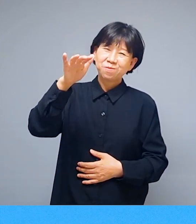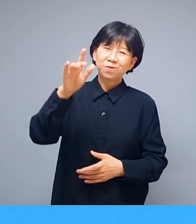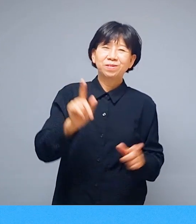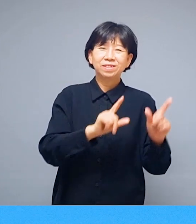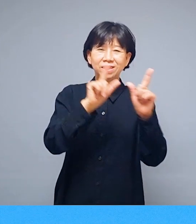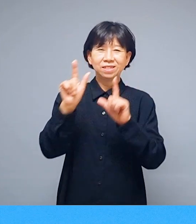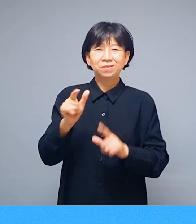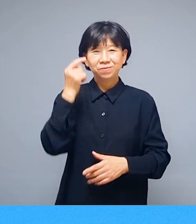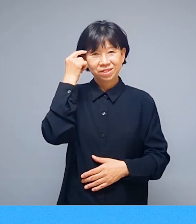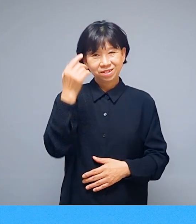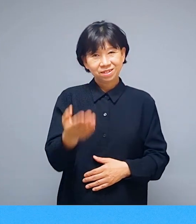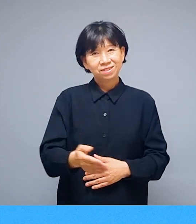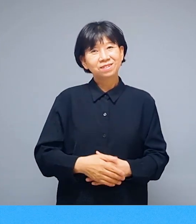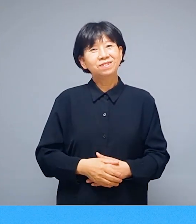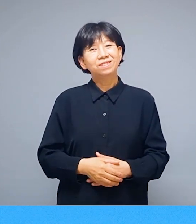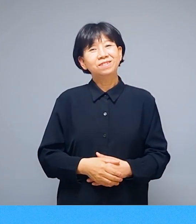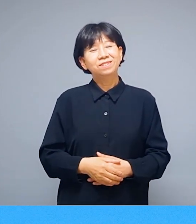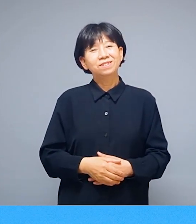살아가고 계십니까?